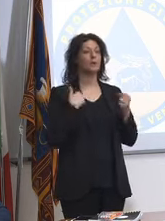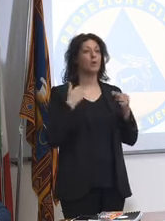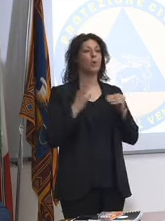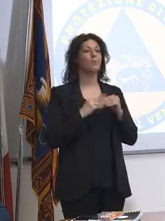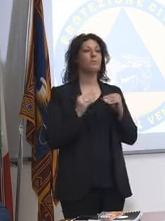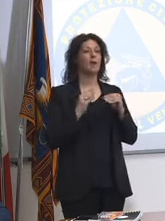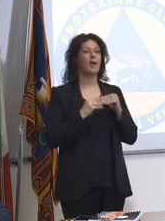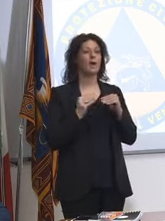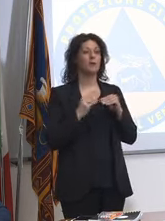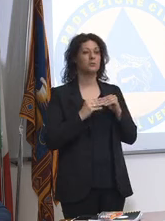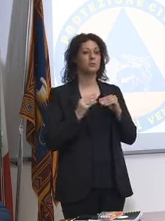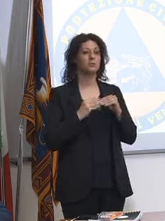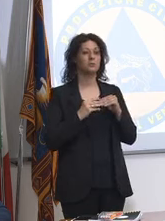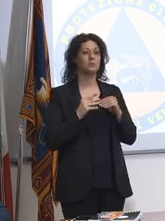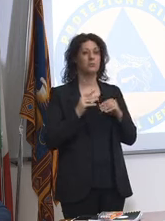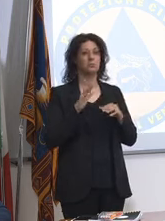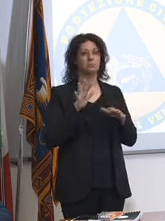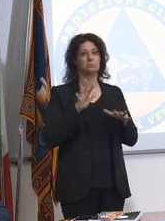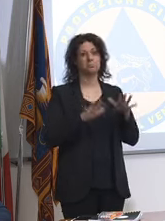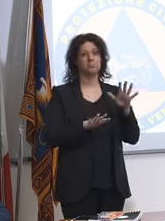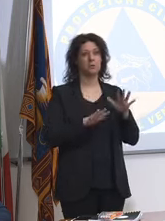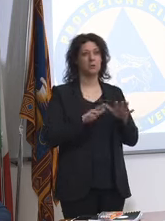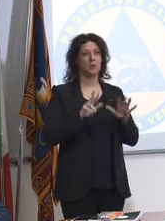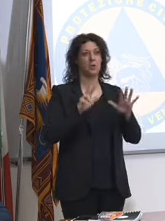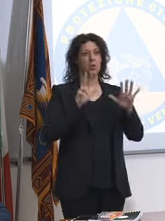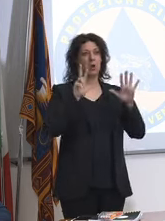penso,